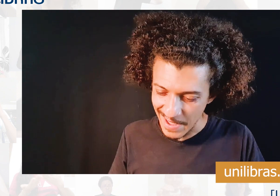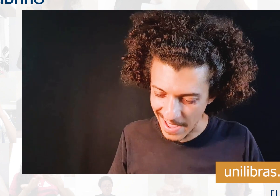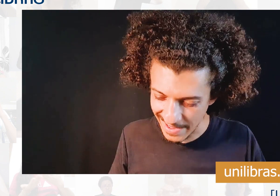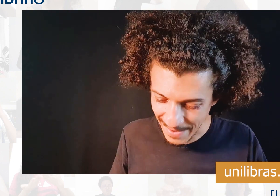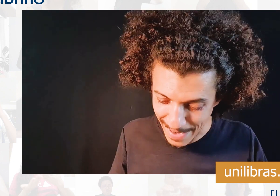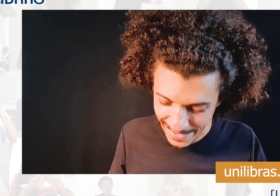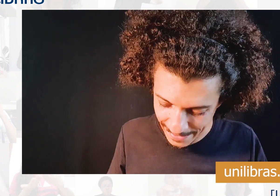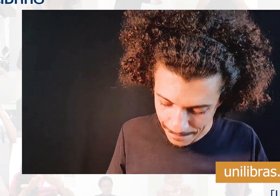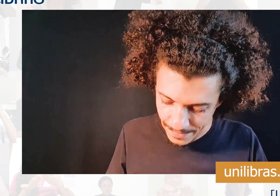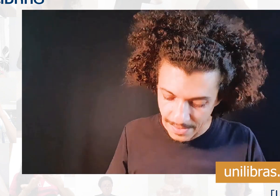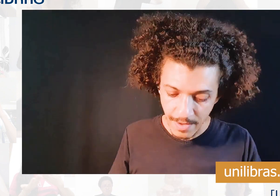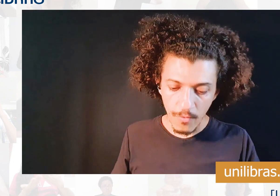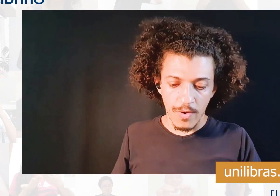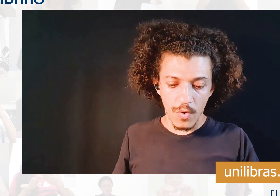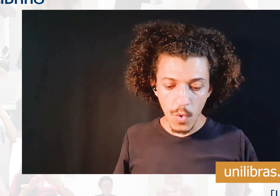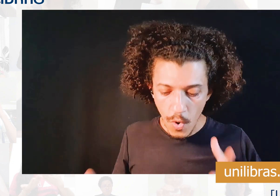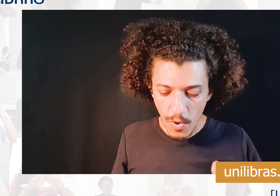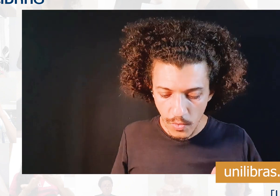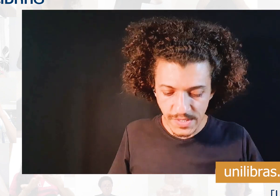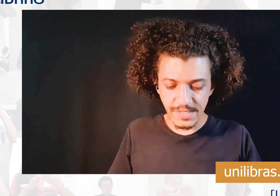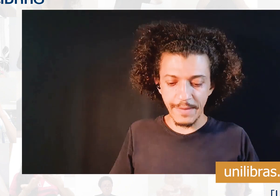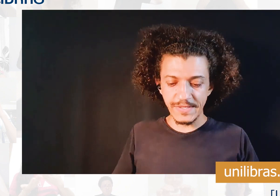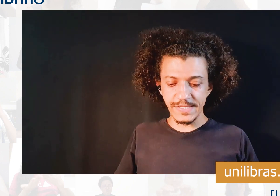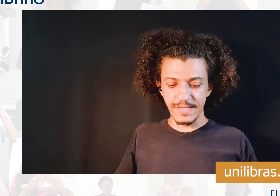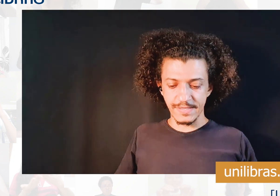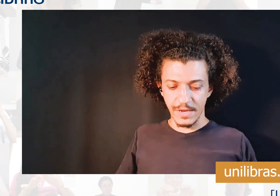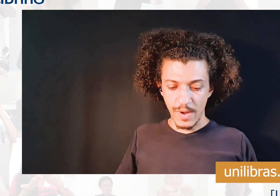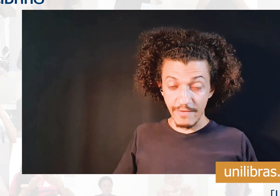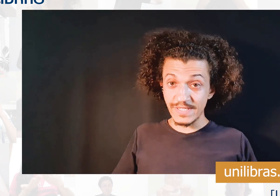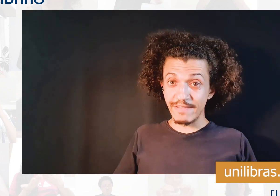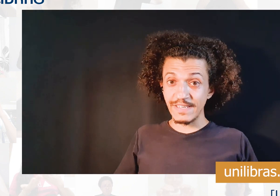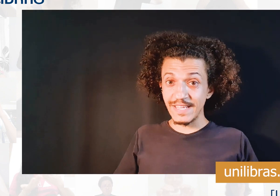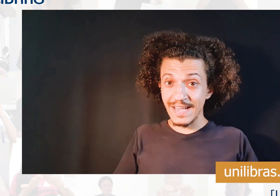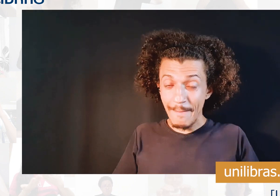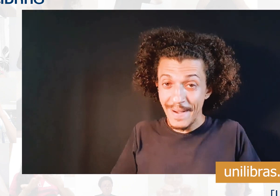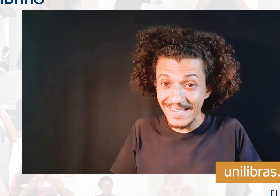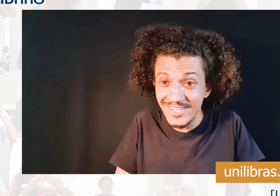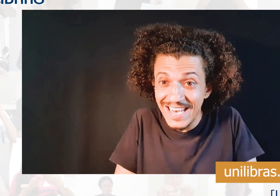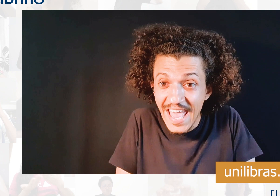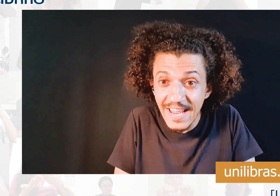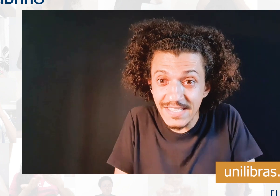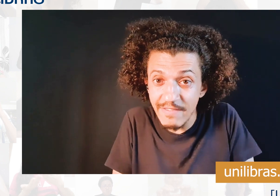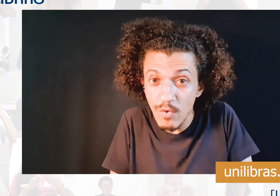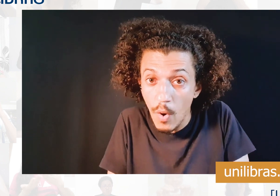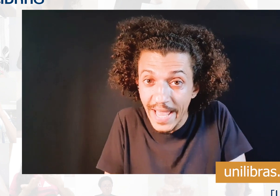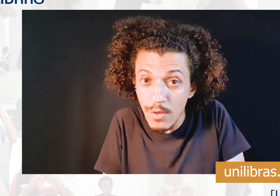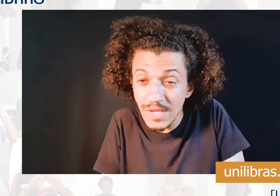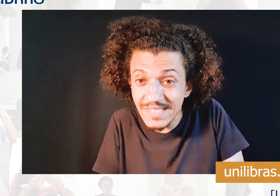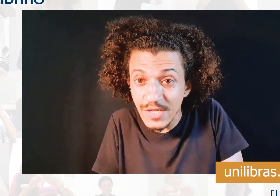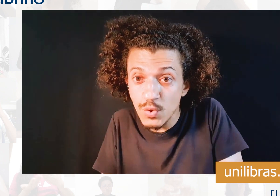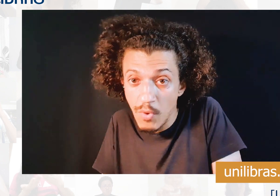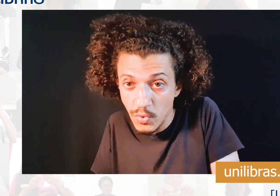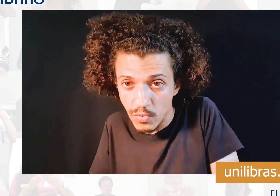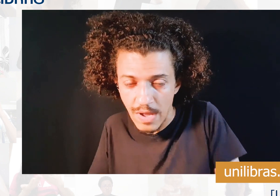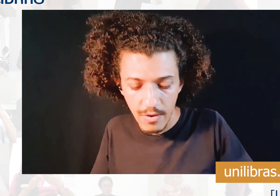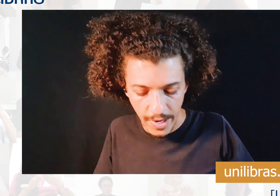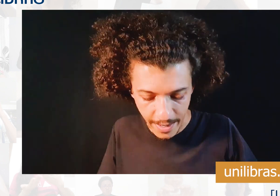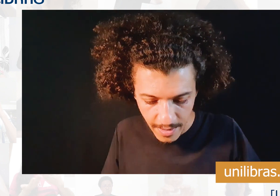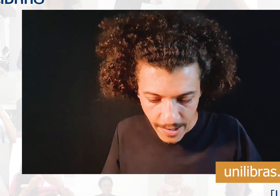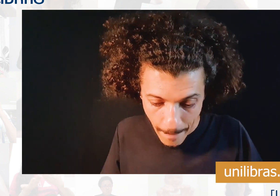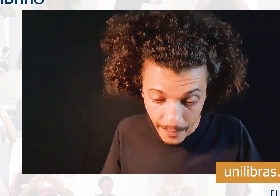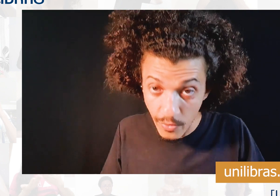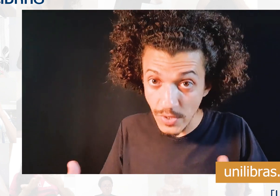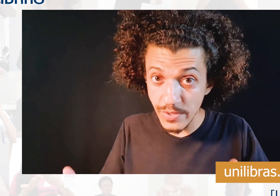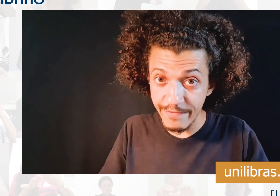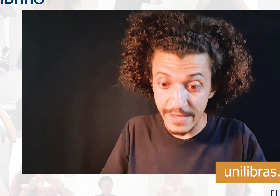né? Na Bahia. Então, com o sistema de escrita Signwriting, você vai ser capaz de ler e escrever qualquer língua de sinais do mundo.